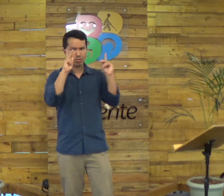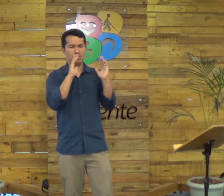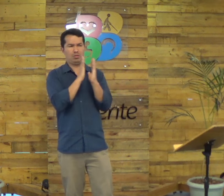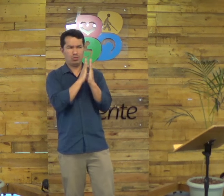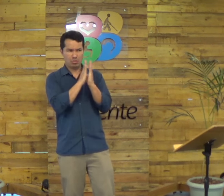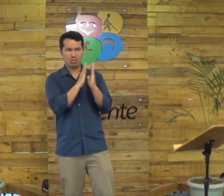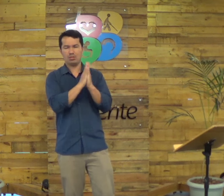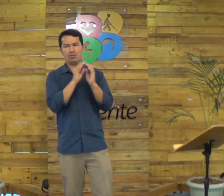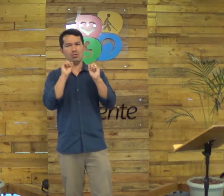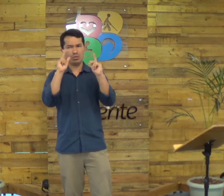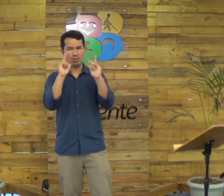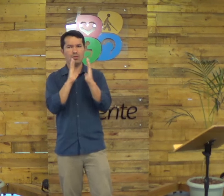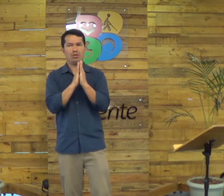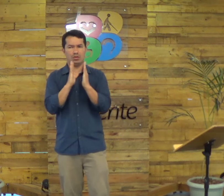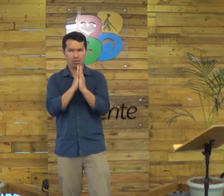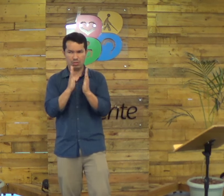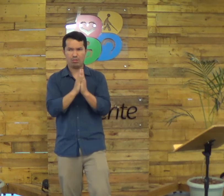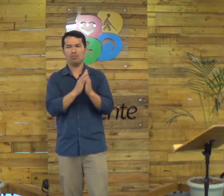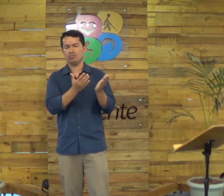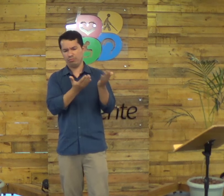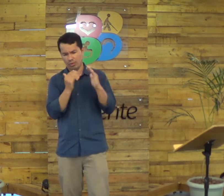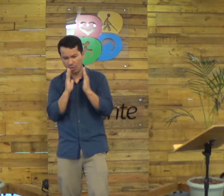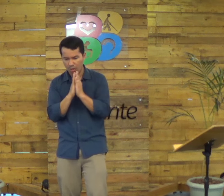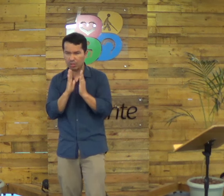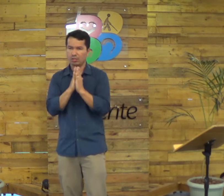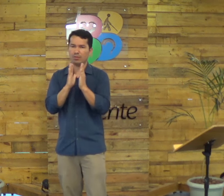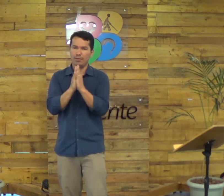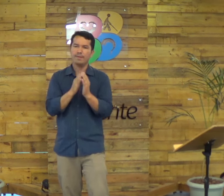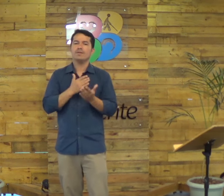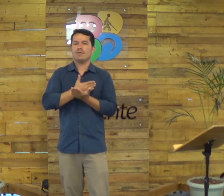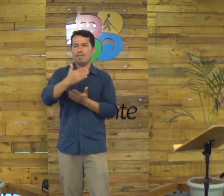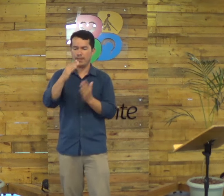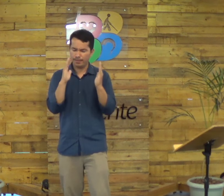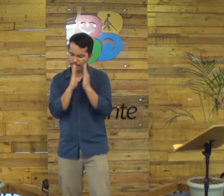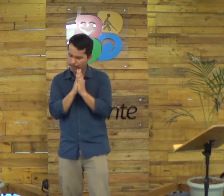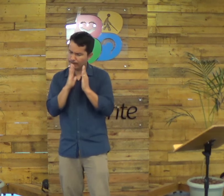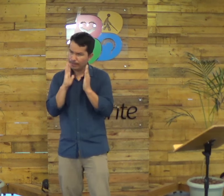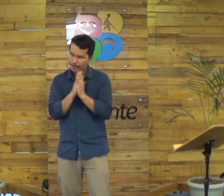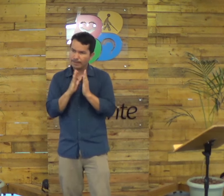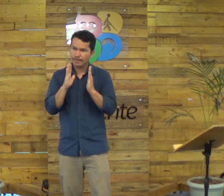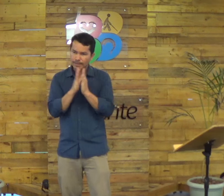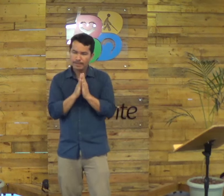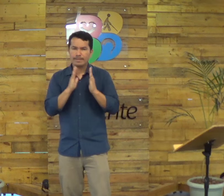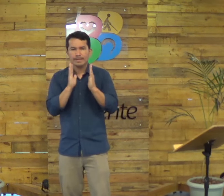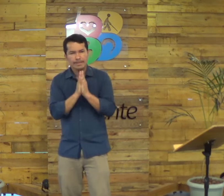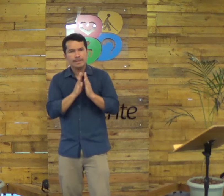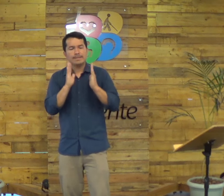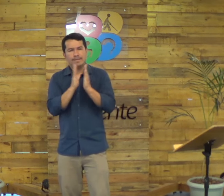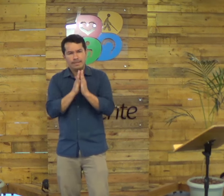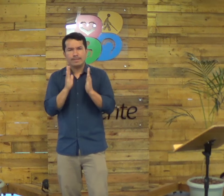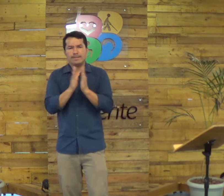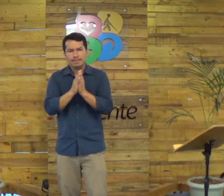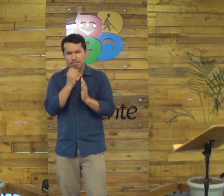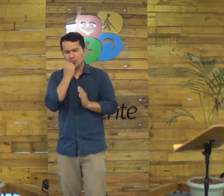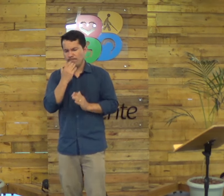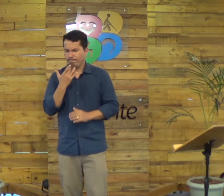mas eu conversei com ele, nós vamos orar e tal, também, vamos orar junto, a gente começou a orar, orar, orar, orar,